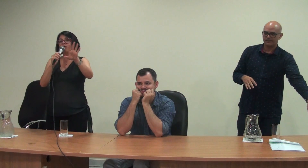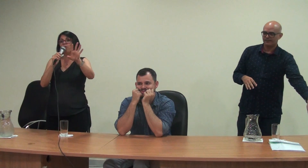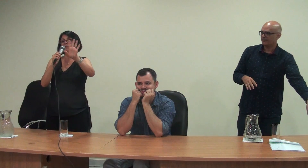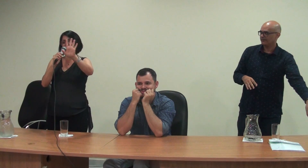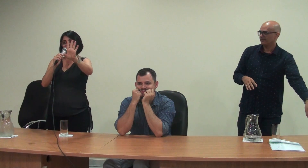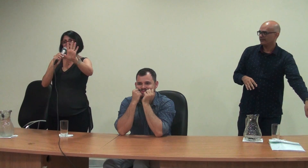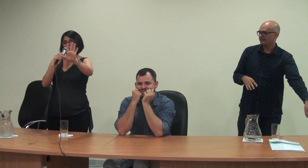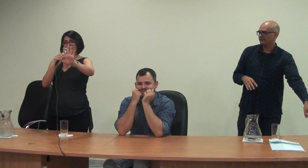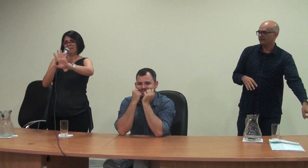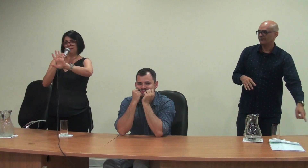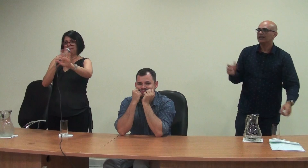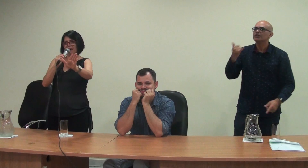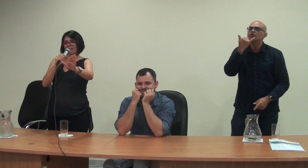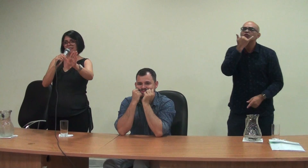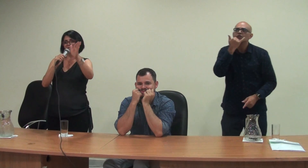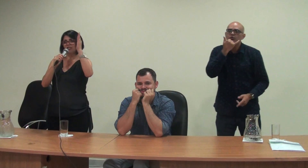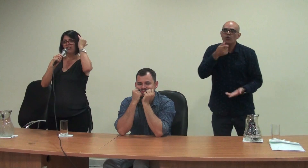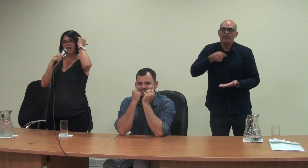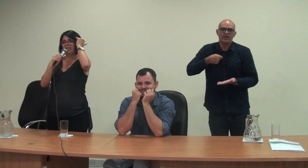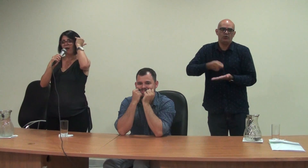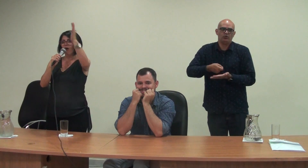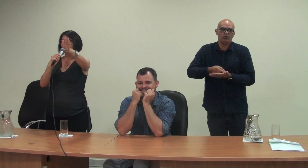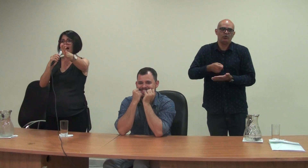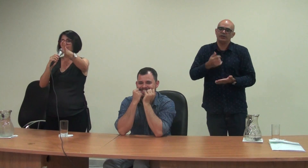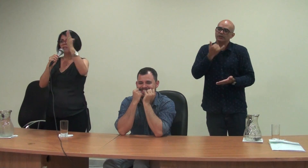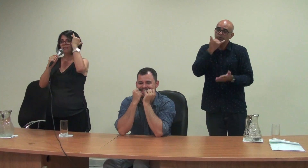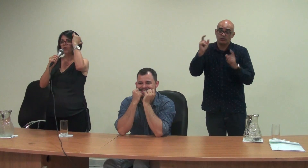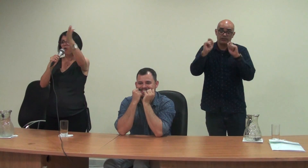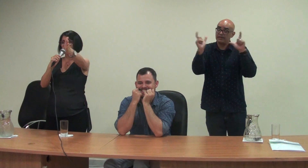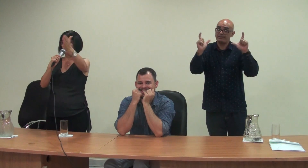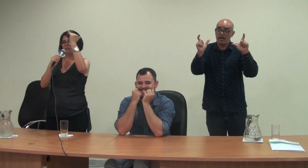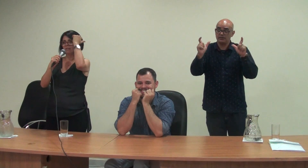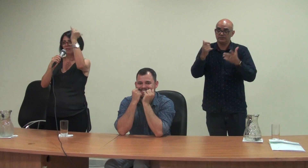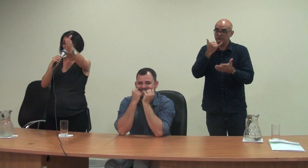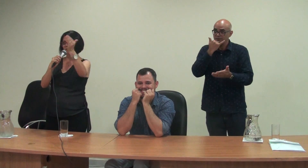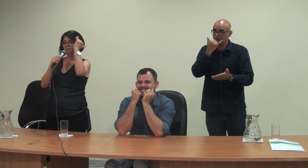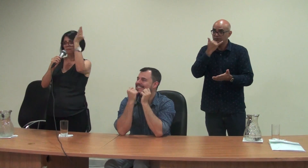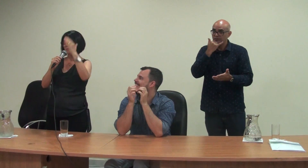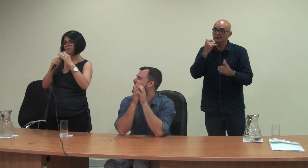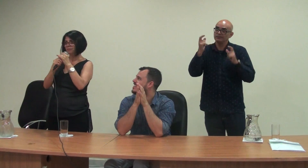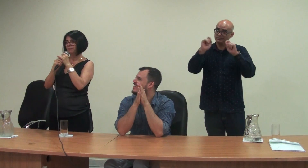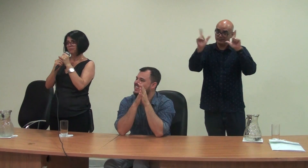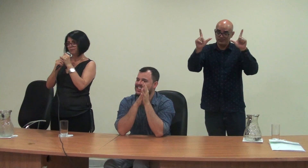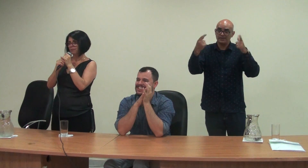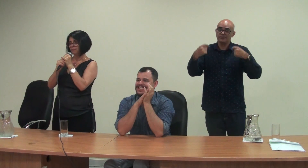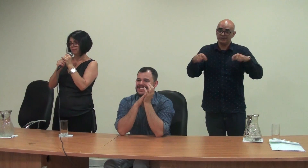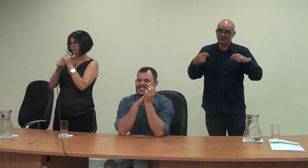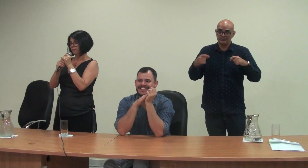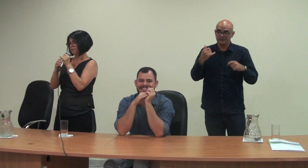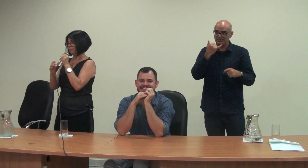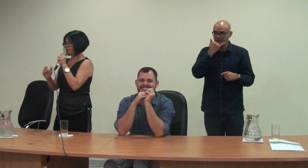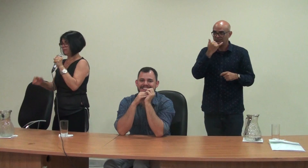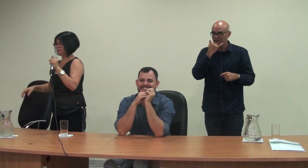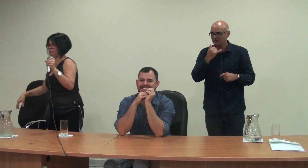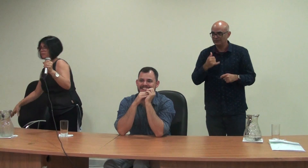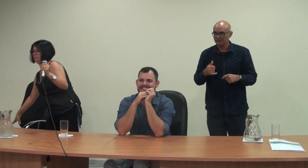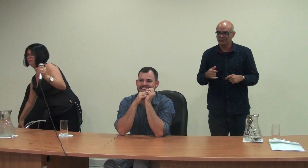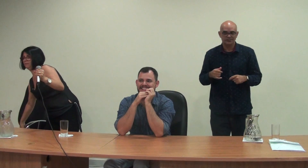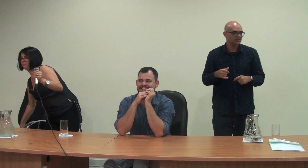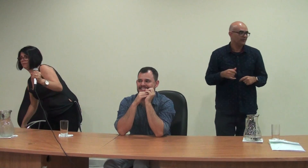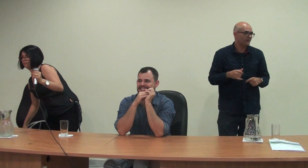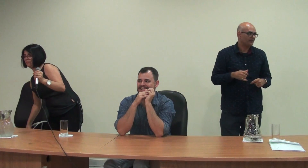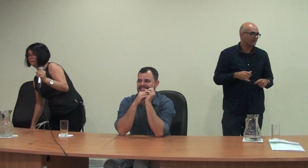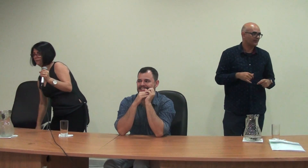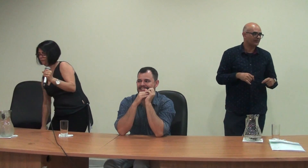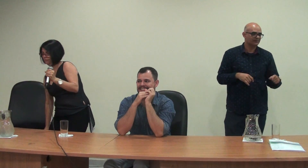Gente, desculpa se eu falei demais, mas a gente tem que acordar para essas coisas. Isso é importante. Nós estamos querendo aproveitar o máximo